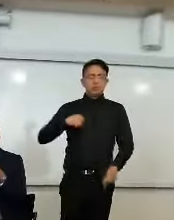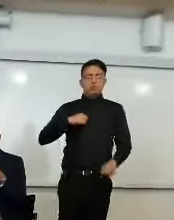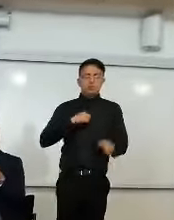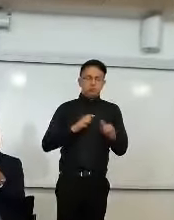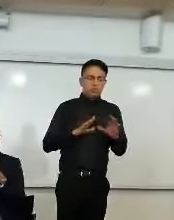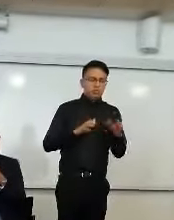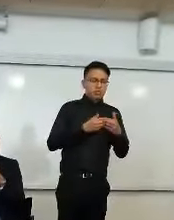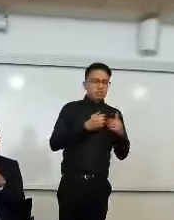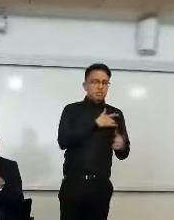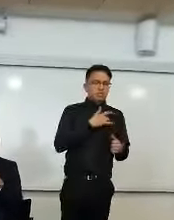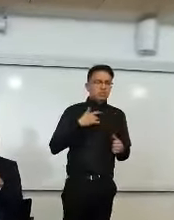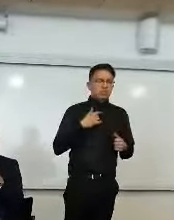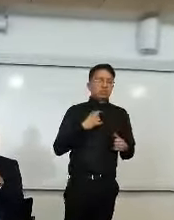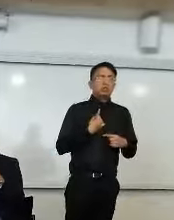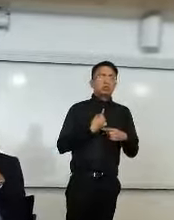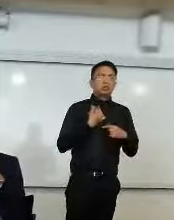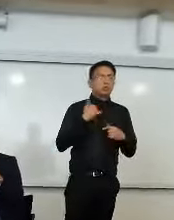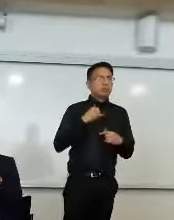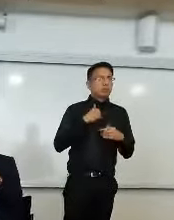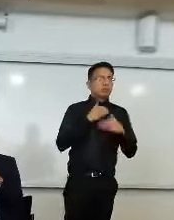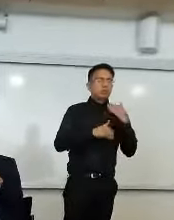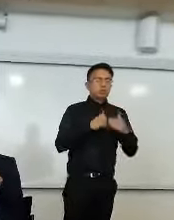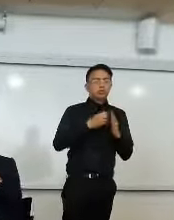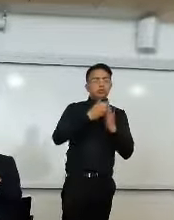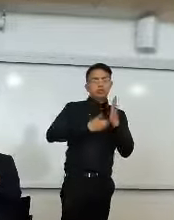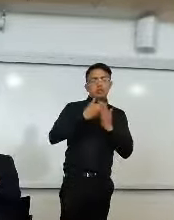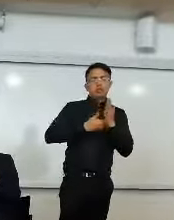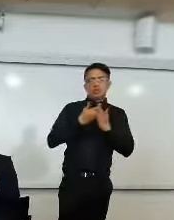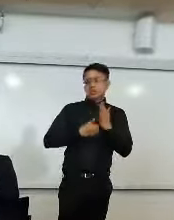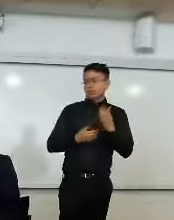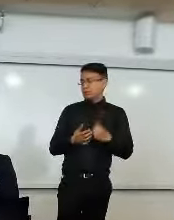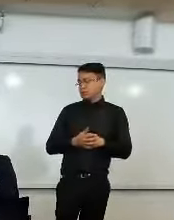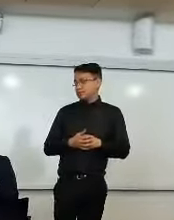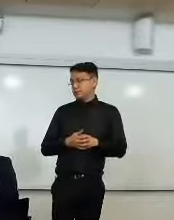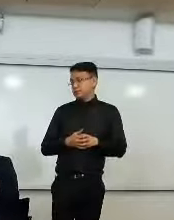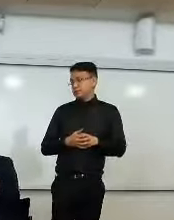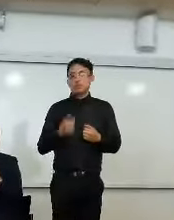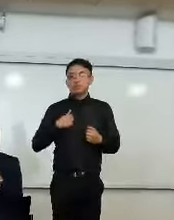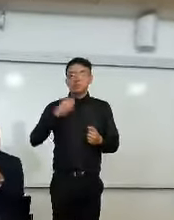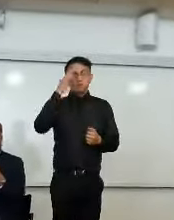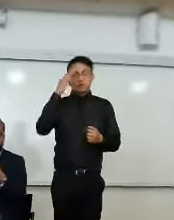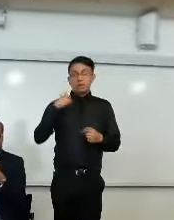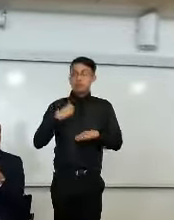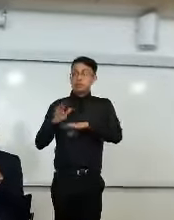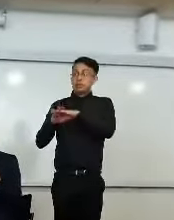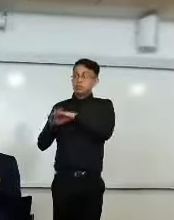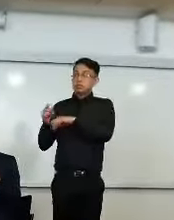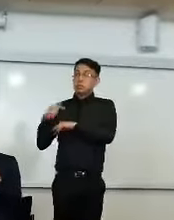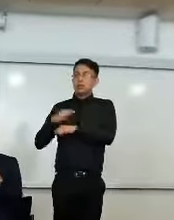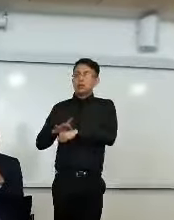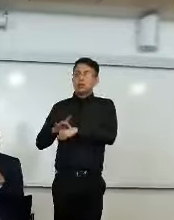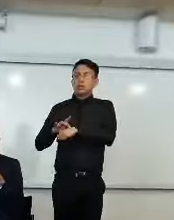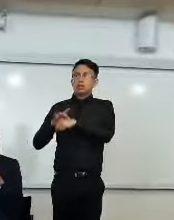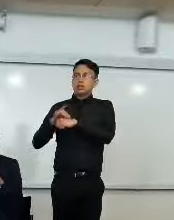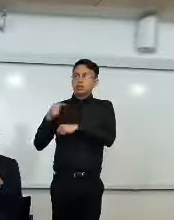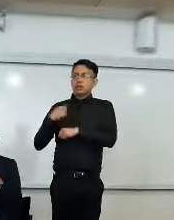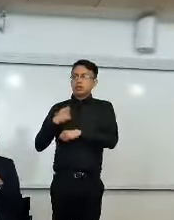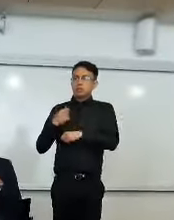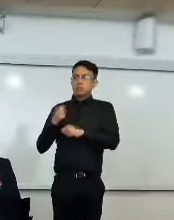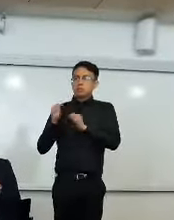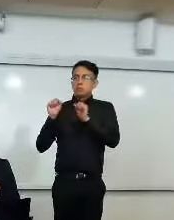crear procesos de certificación, yo lo digo con otros procesos, digo en el país, ¿cómo es posible que yo, un médico, le tenga que enseñar cómo hacer una prueba rápida en